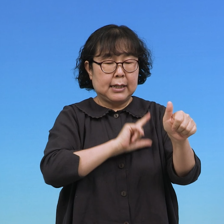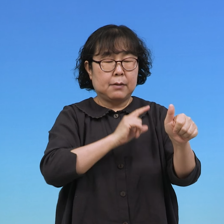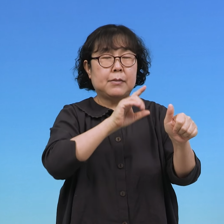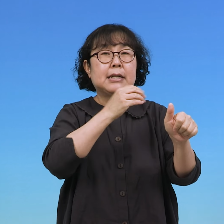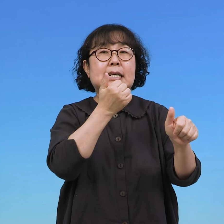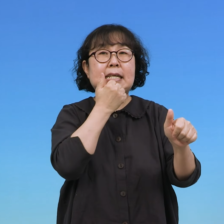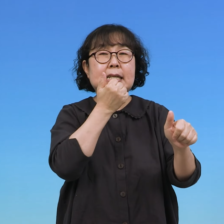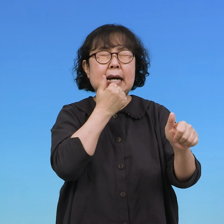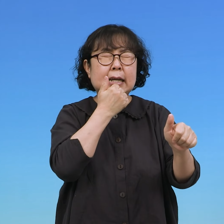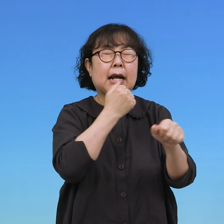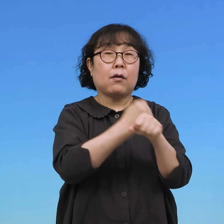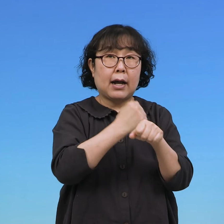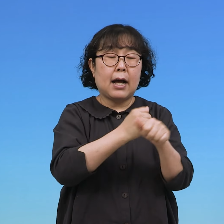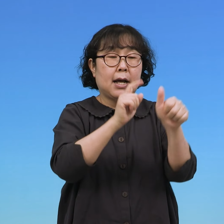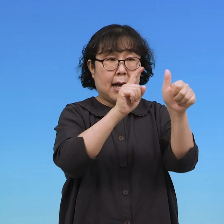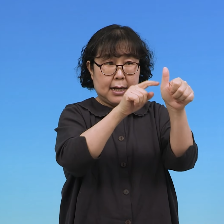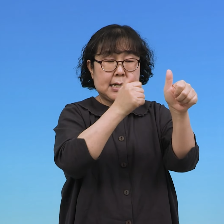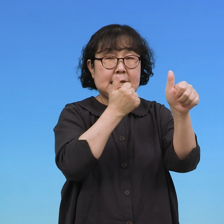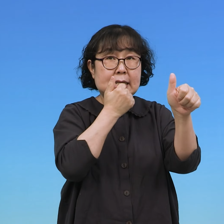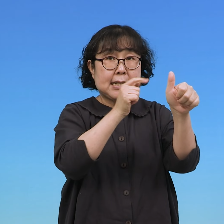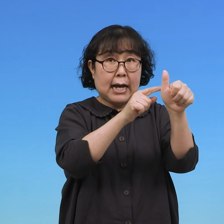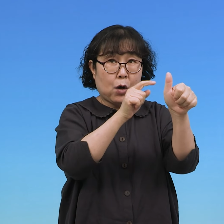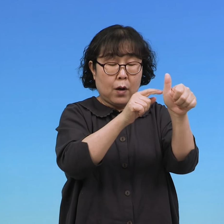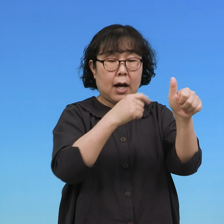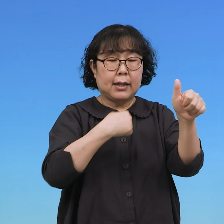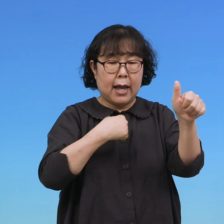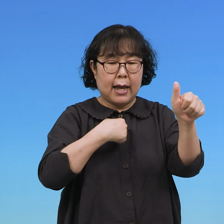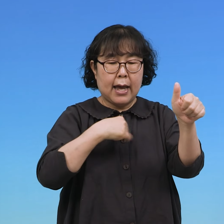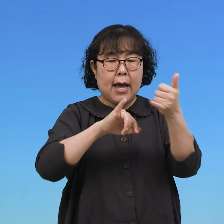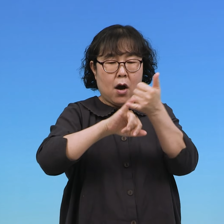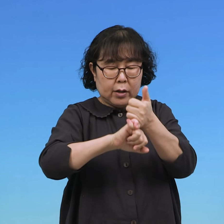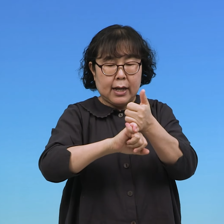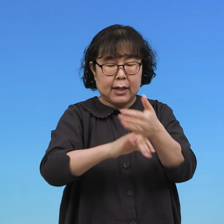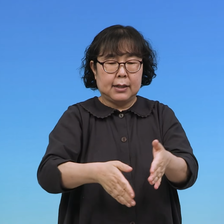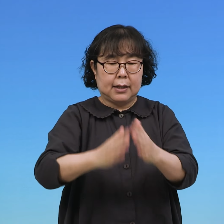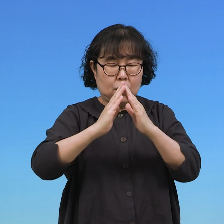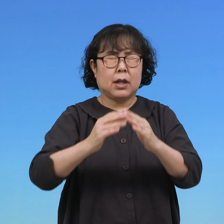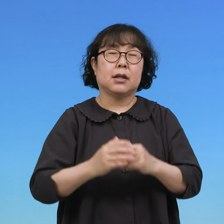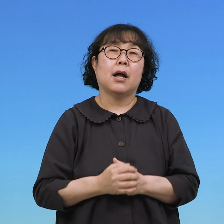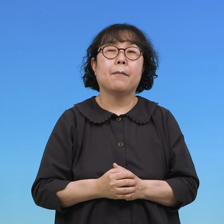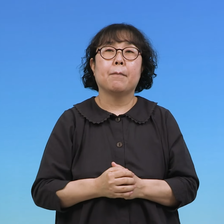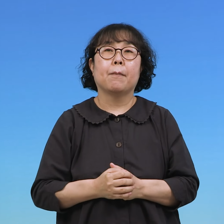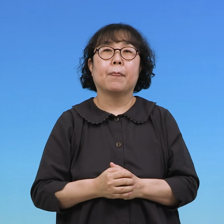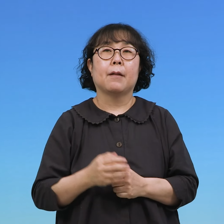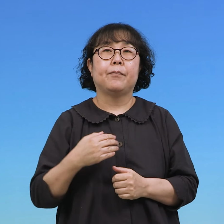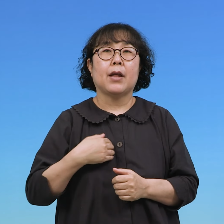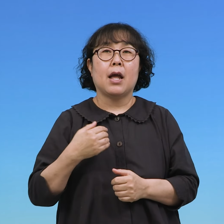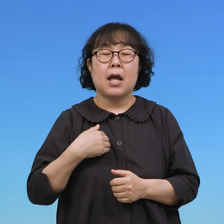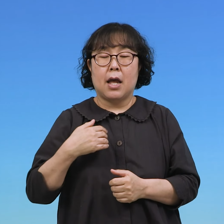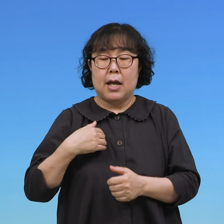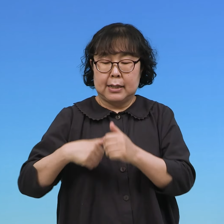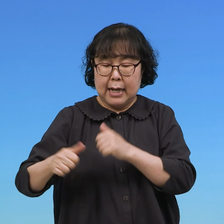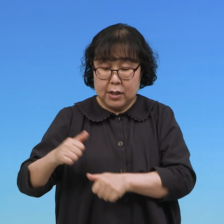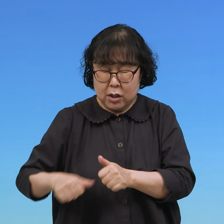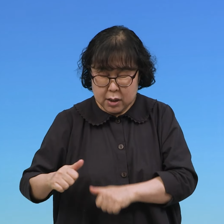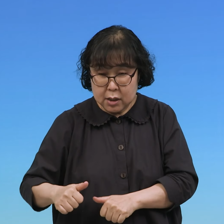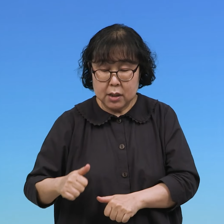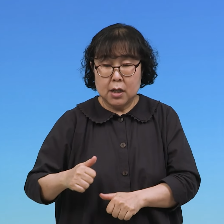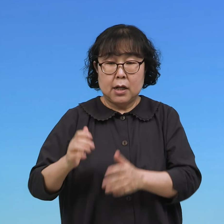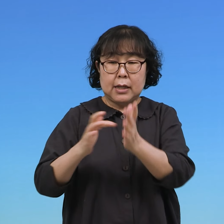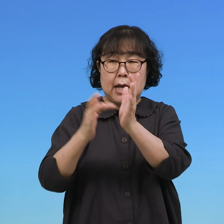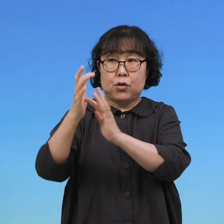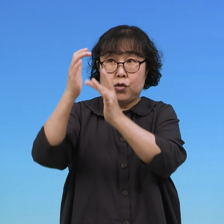하라. 내가 그와 내 언약을 세우리니. 이제 다음 세대는 부모 예수 잘 믿어가지고 받은 복을